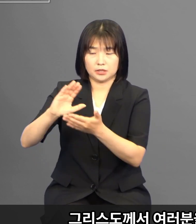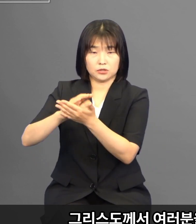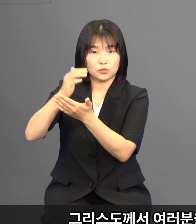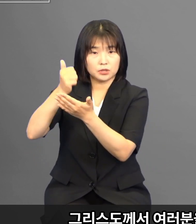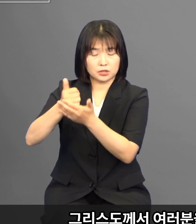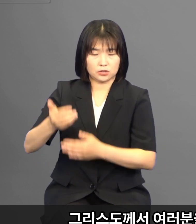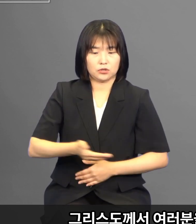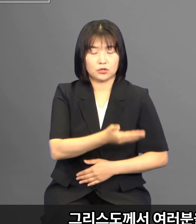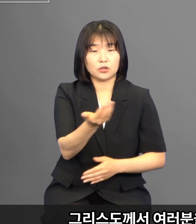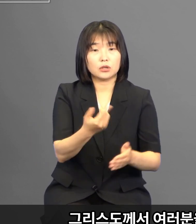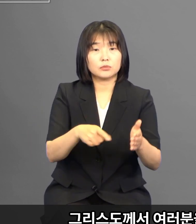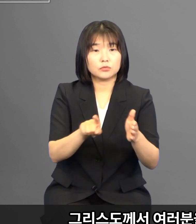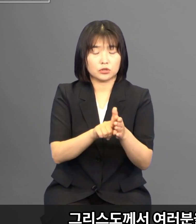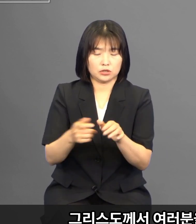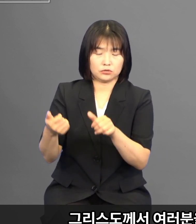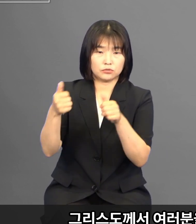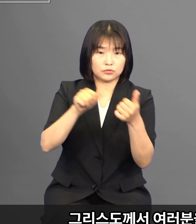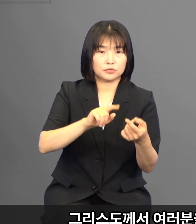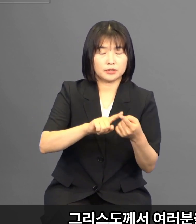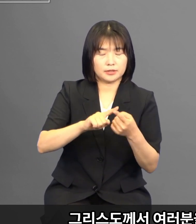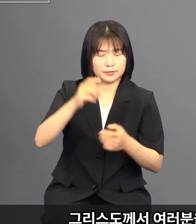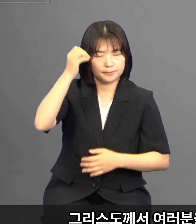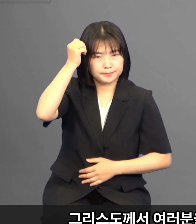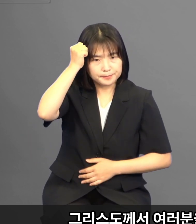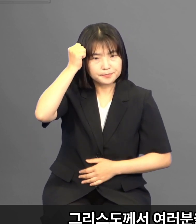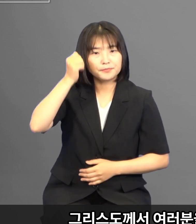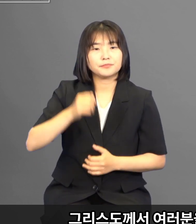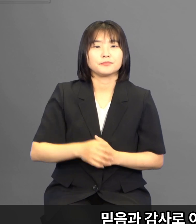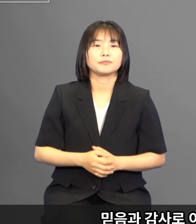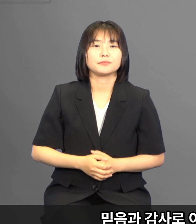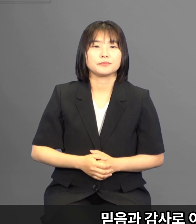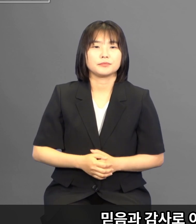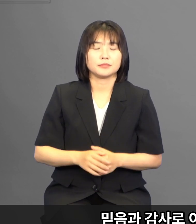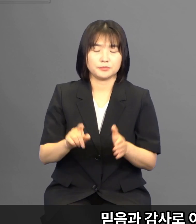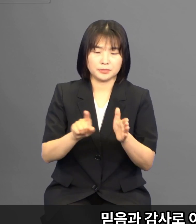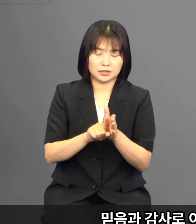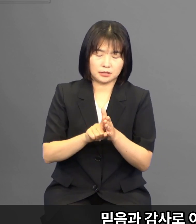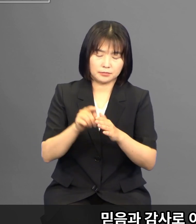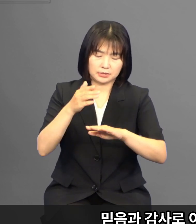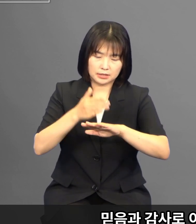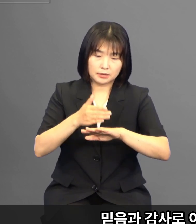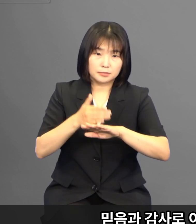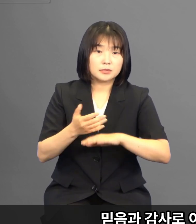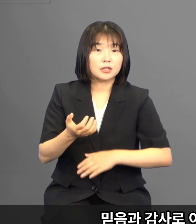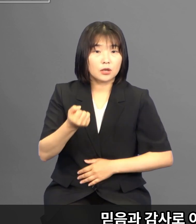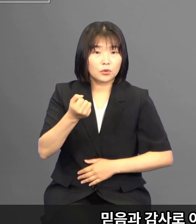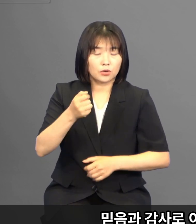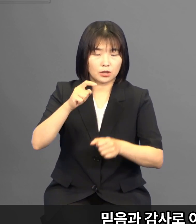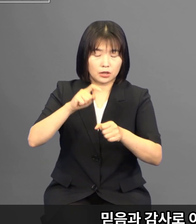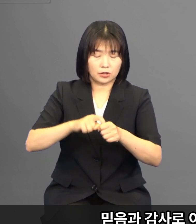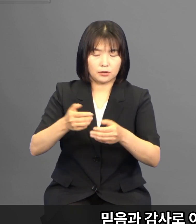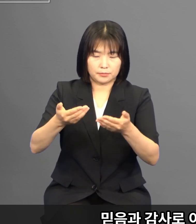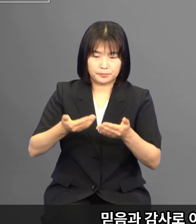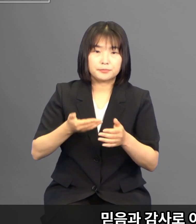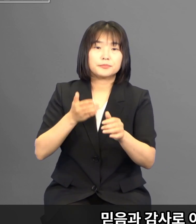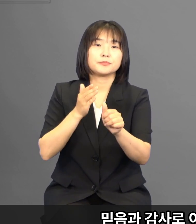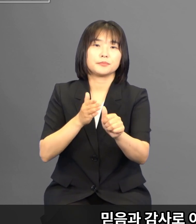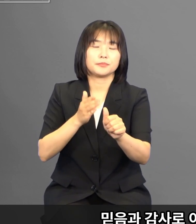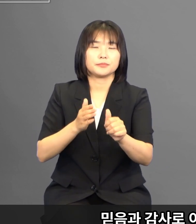그리스도께서 여러분을 위해 죽으셨음을 기억하면서 믿음과 감사로 이 떡을 받으시기